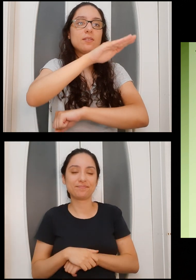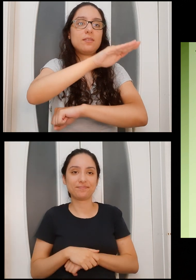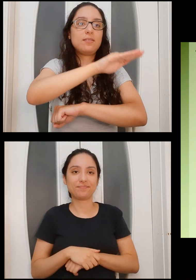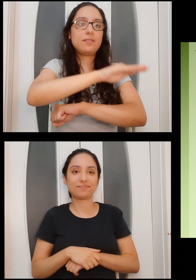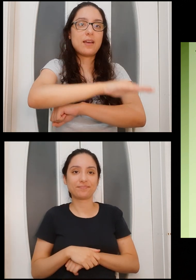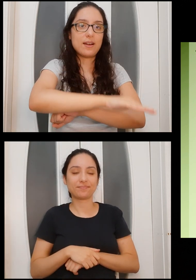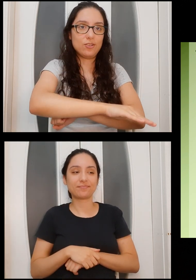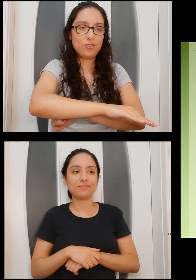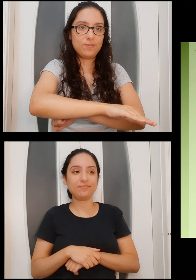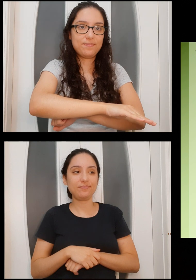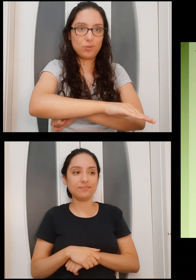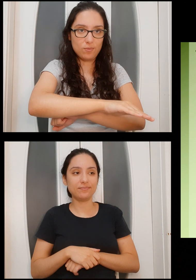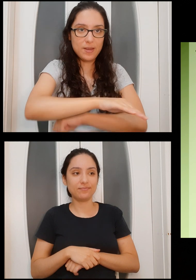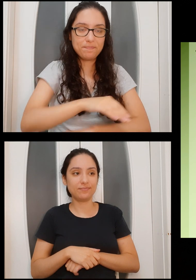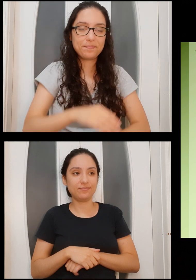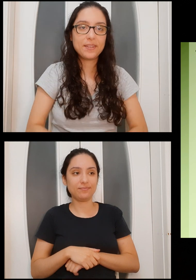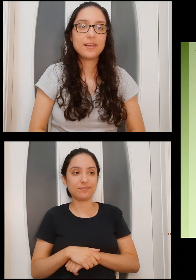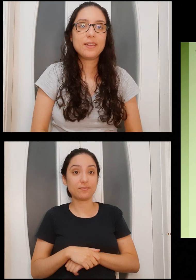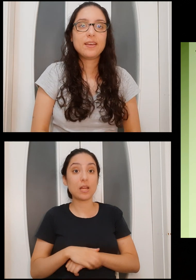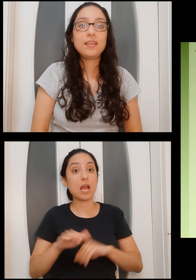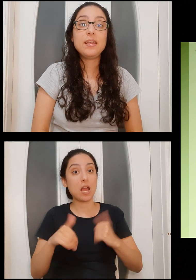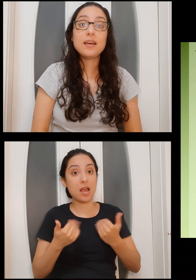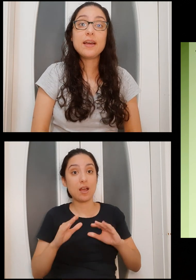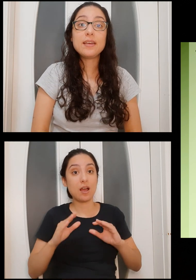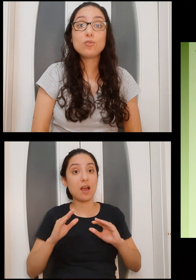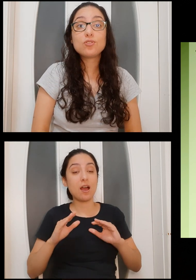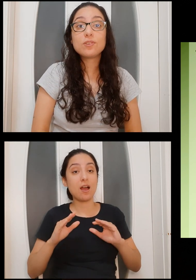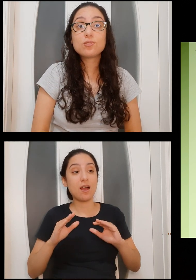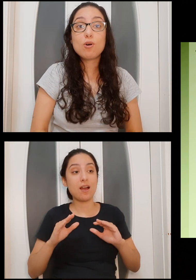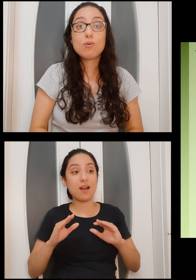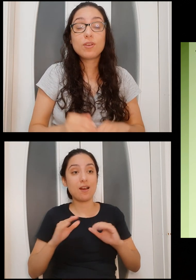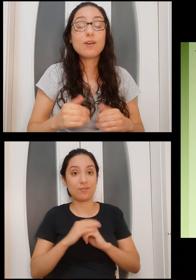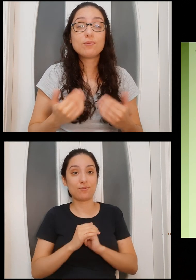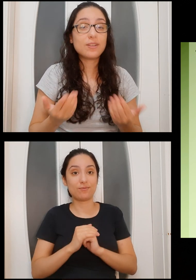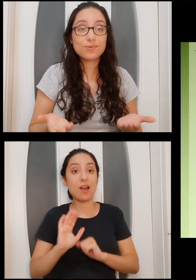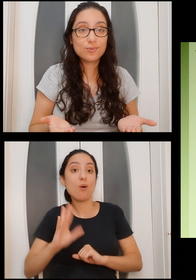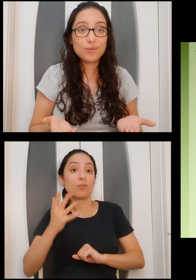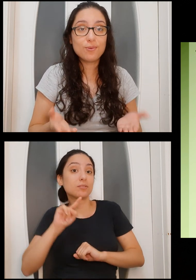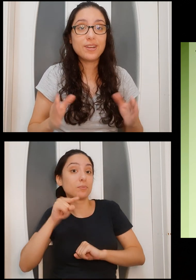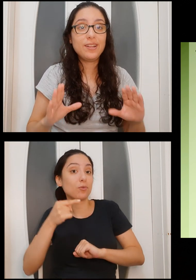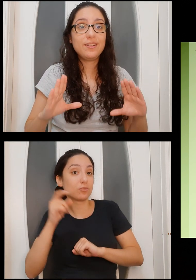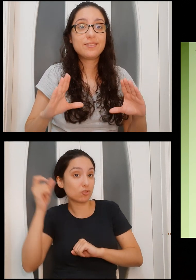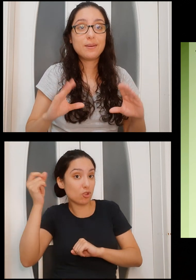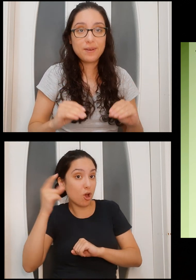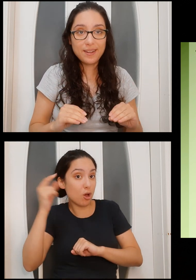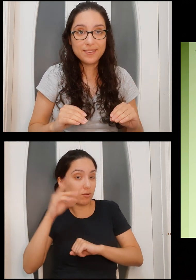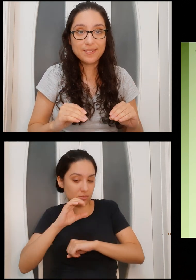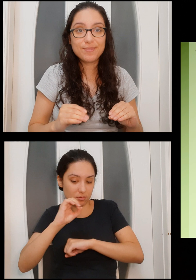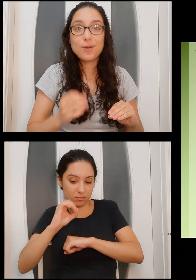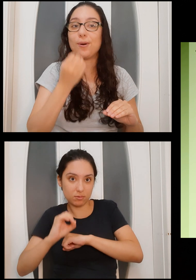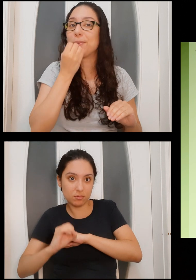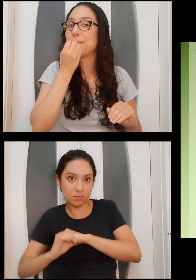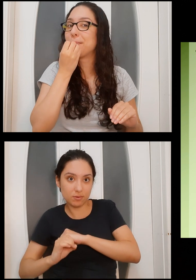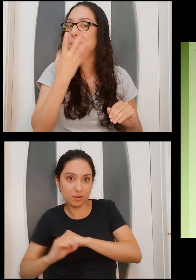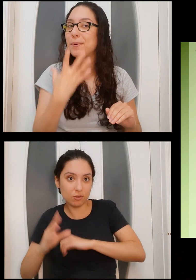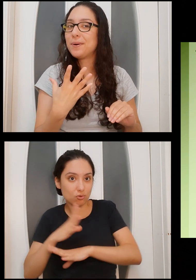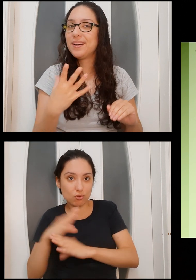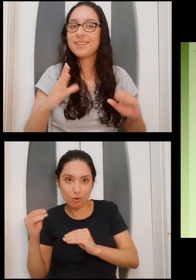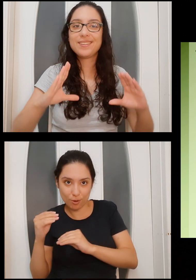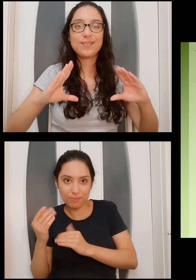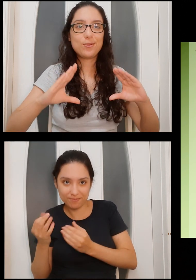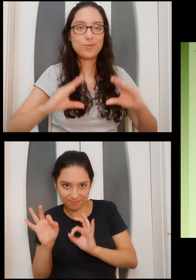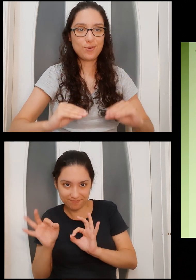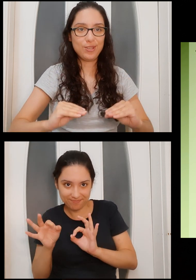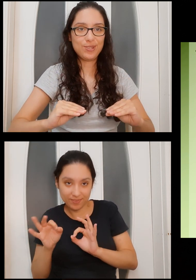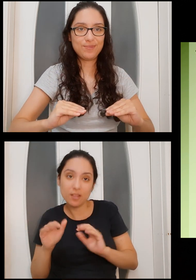Boa tarde, tudo bem? E aí à noite o que acontece com o sol? Ele desaparece, então ó,